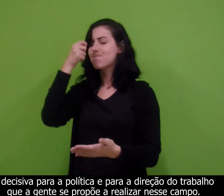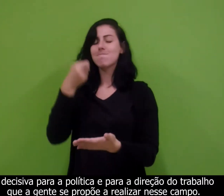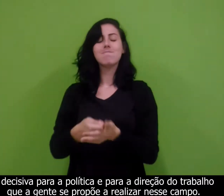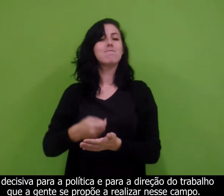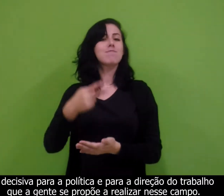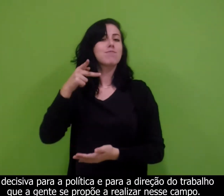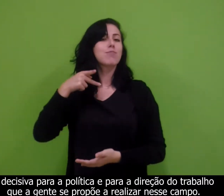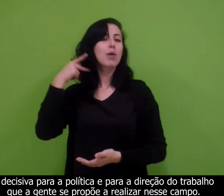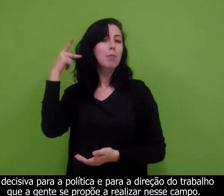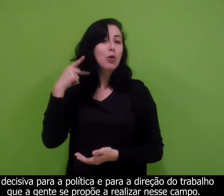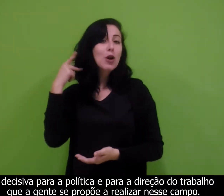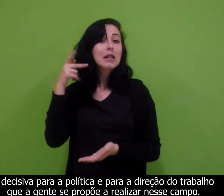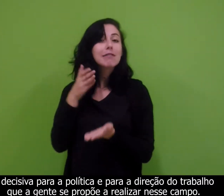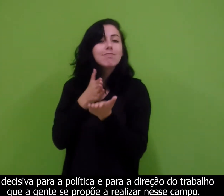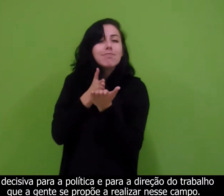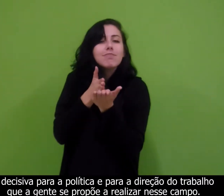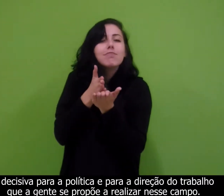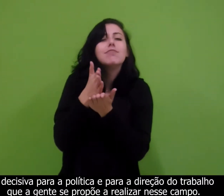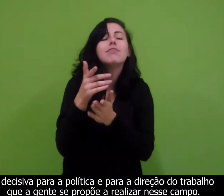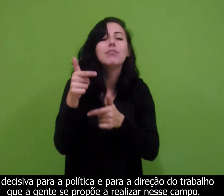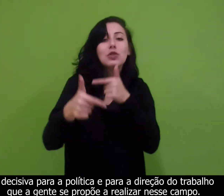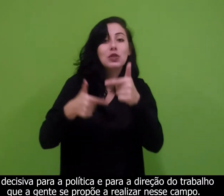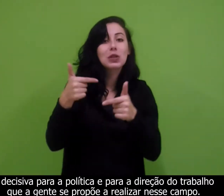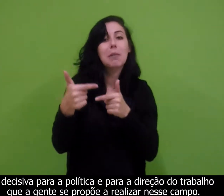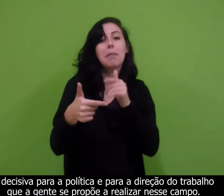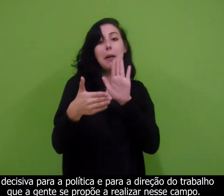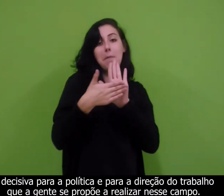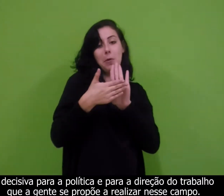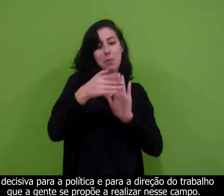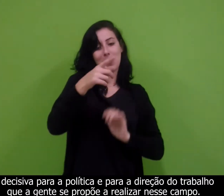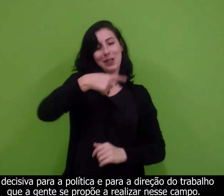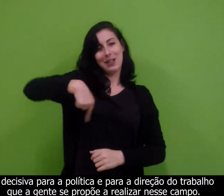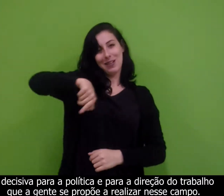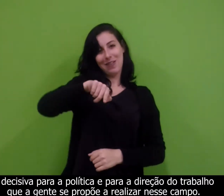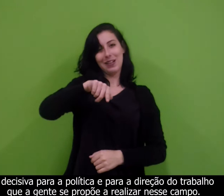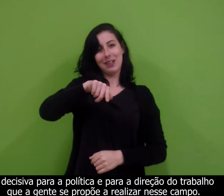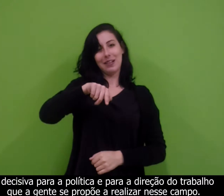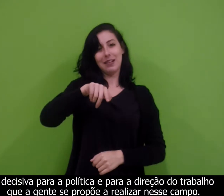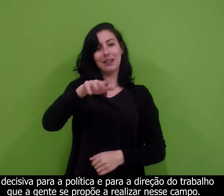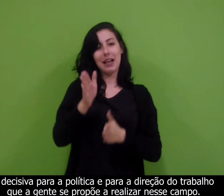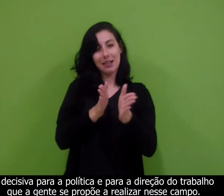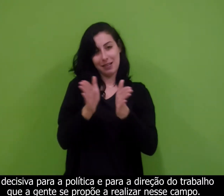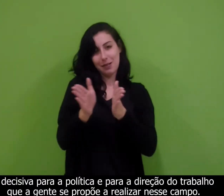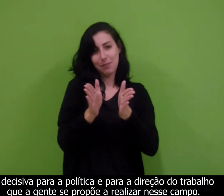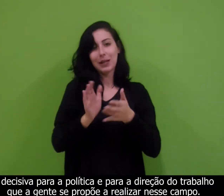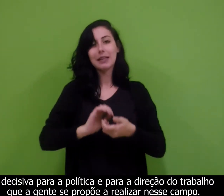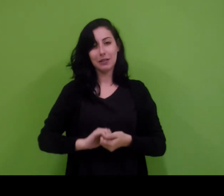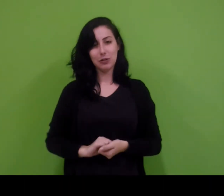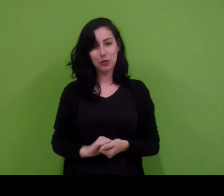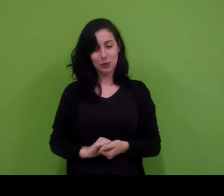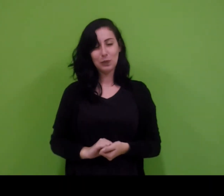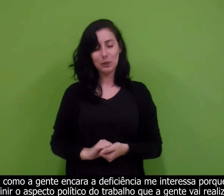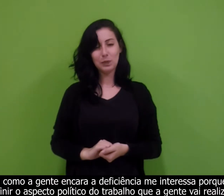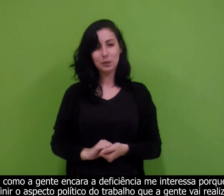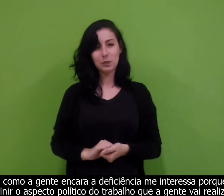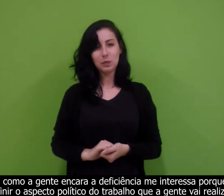para a política e para a direção do trabalho que a gente se propõe a realizar nesse campo. A maneira como a